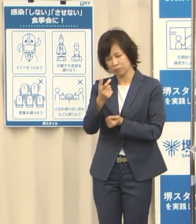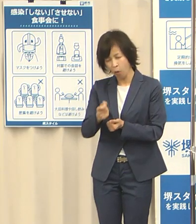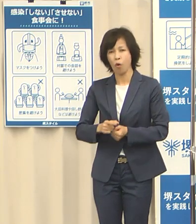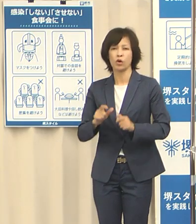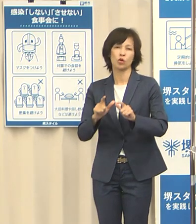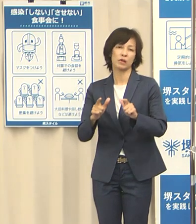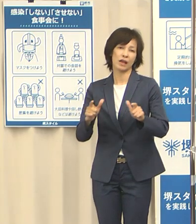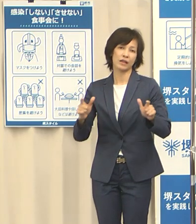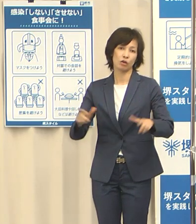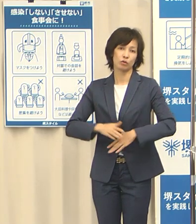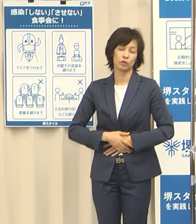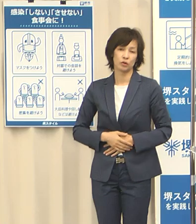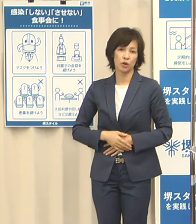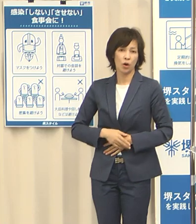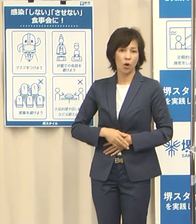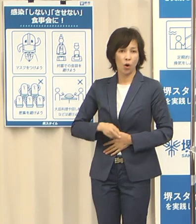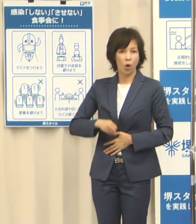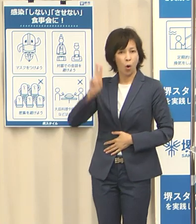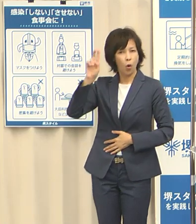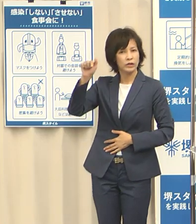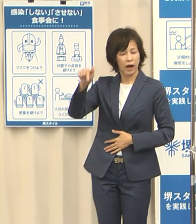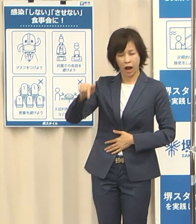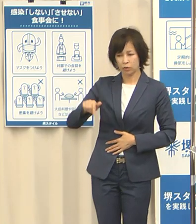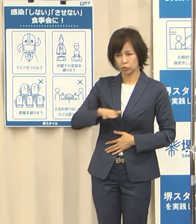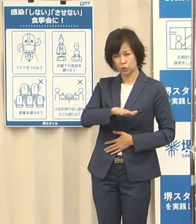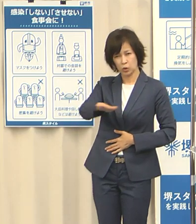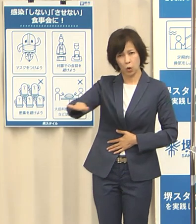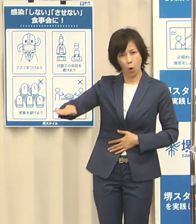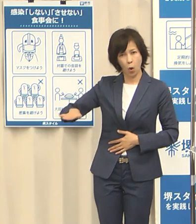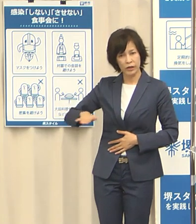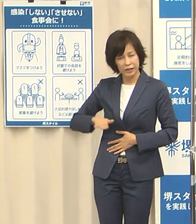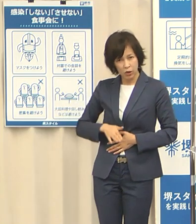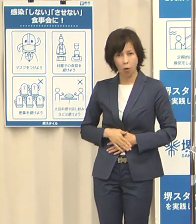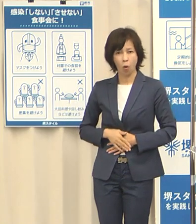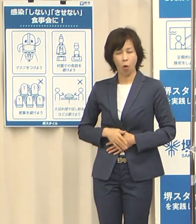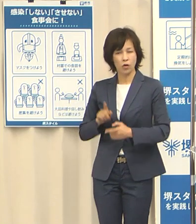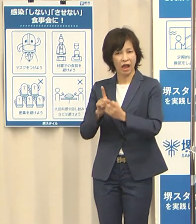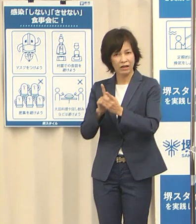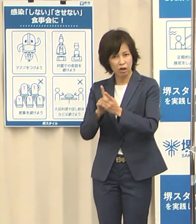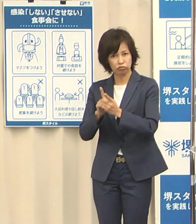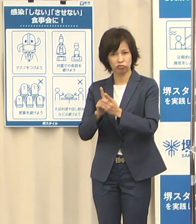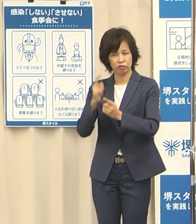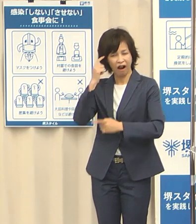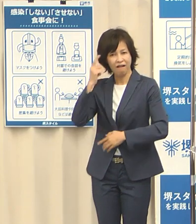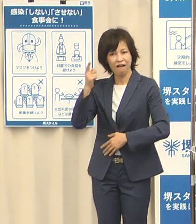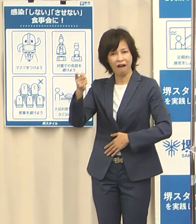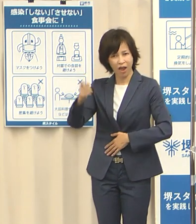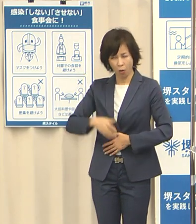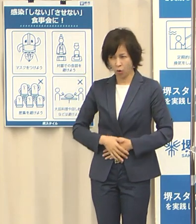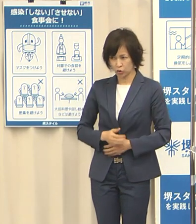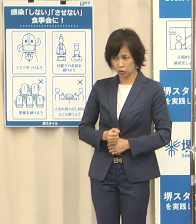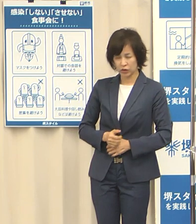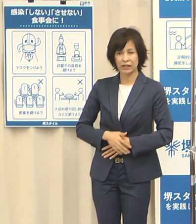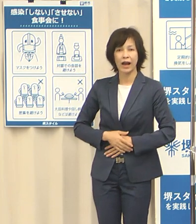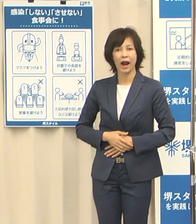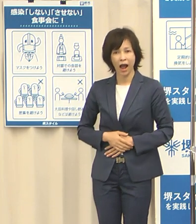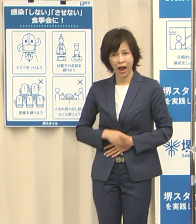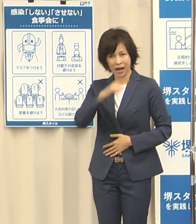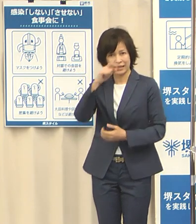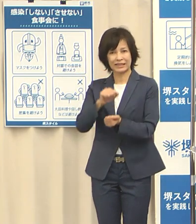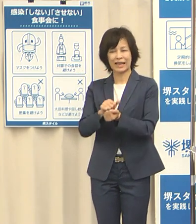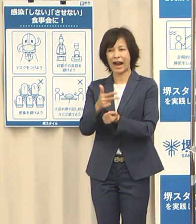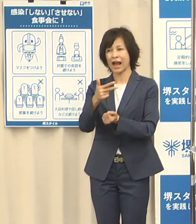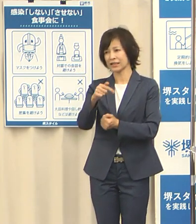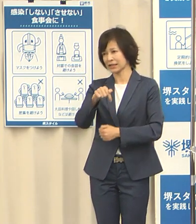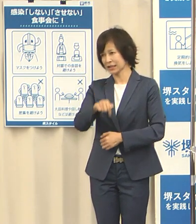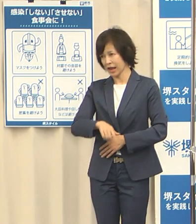、大阪広域の対策政策というものを注視をしながら、もし堺で